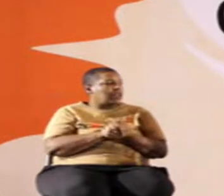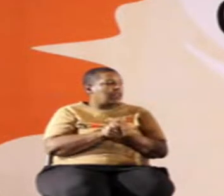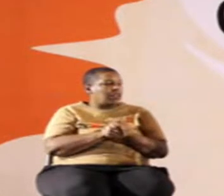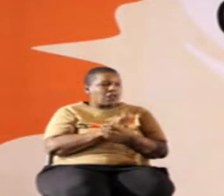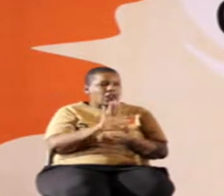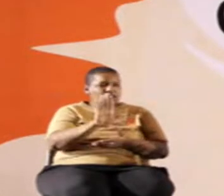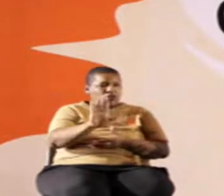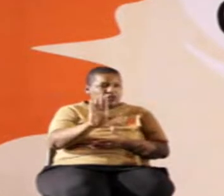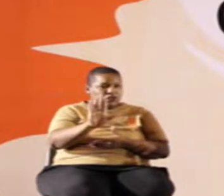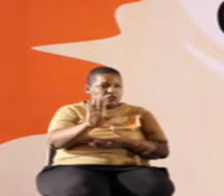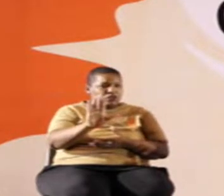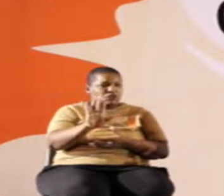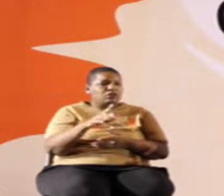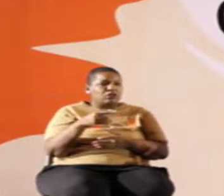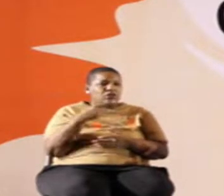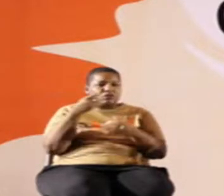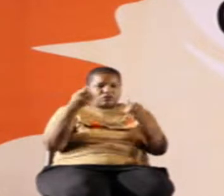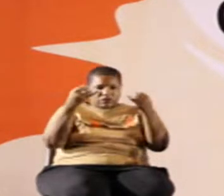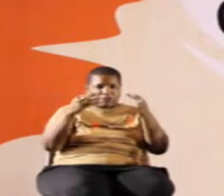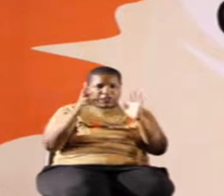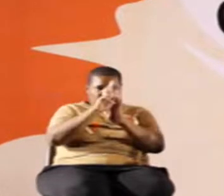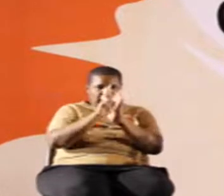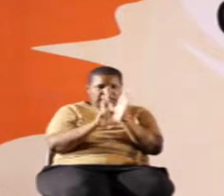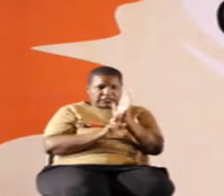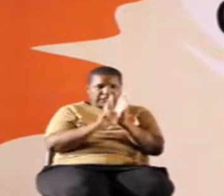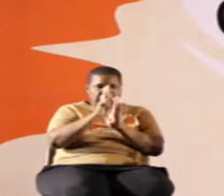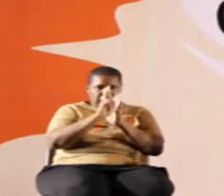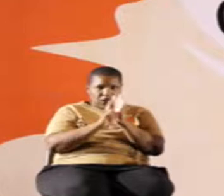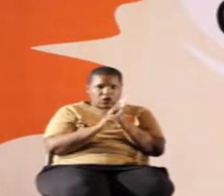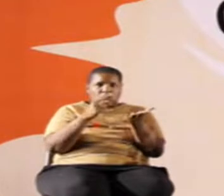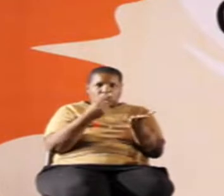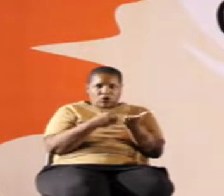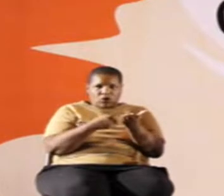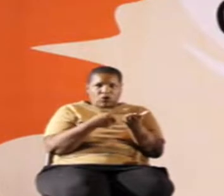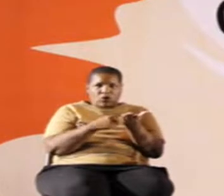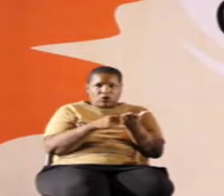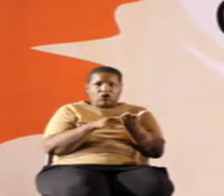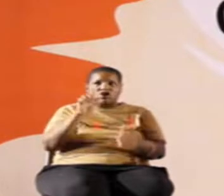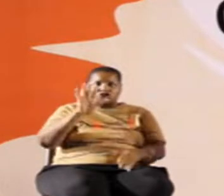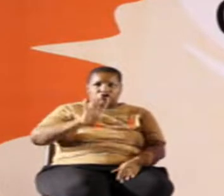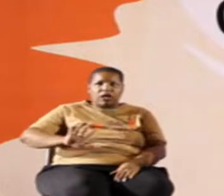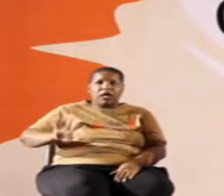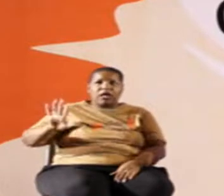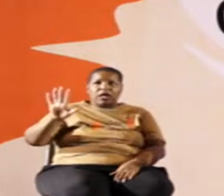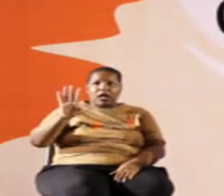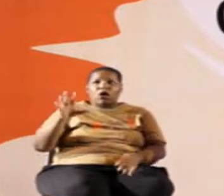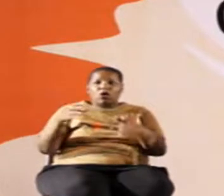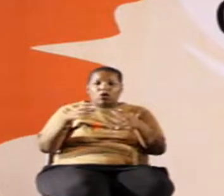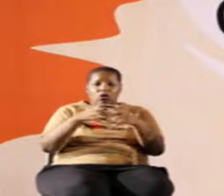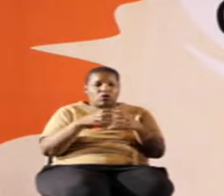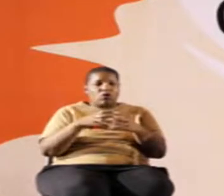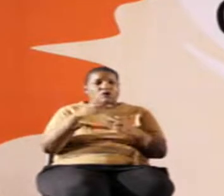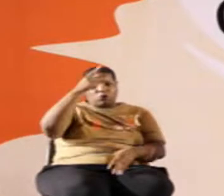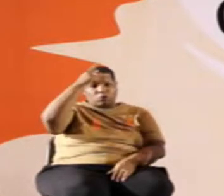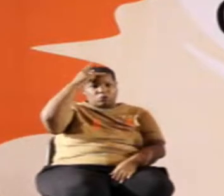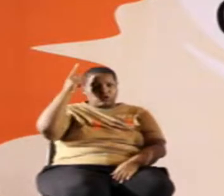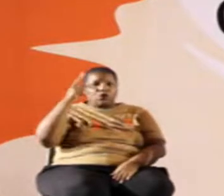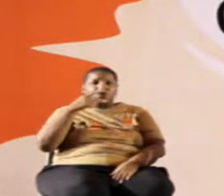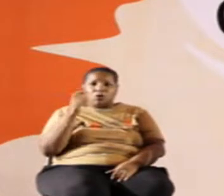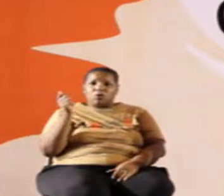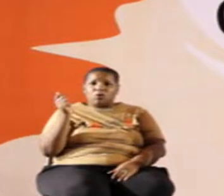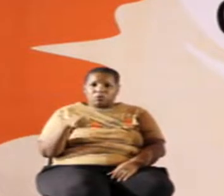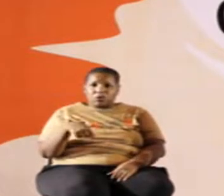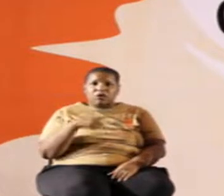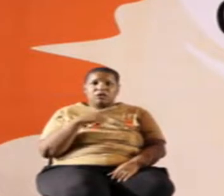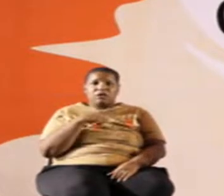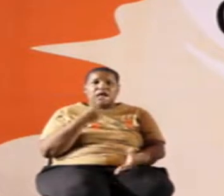Desculpa, só um pouquinho, só para a gente fazer aqui uma combinação geral, coletiva, para que todos e todas legitimem